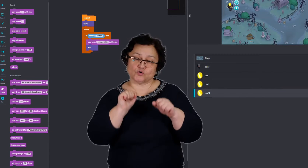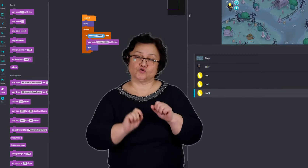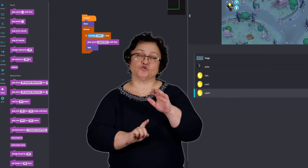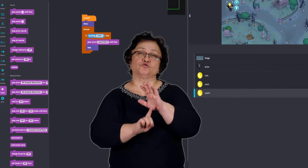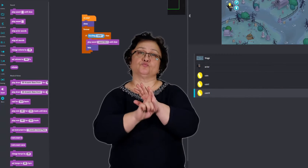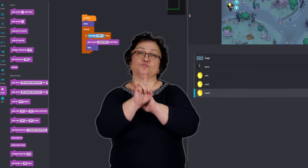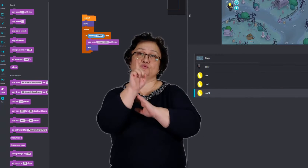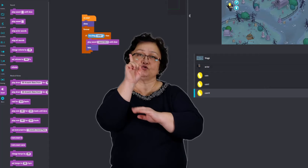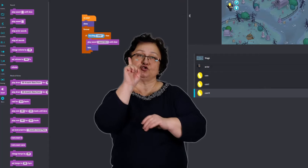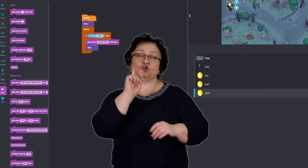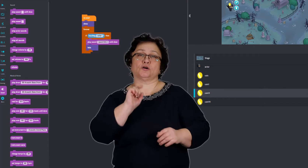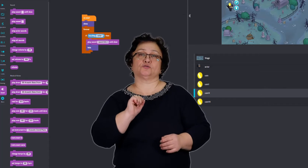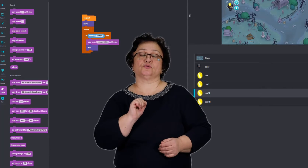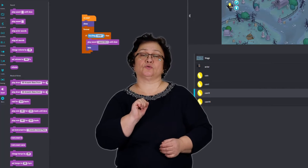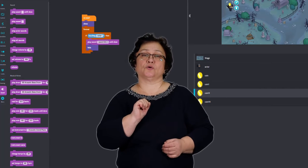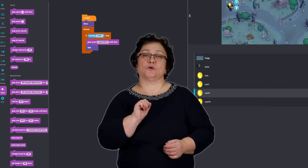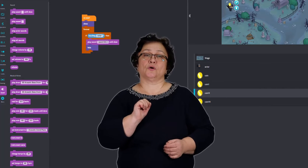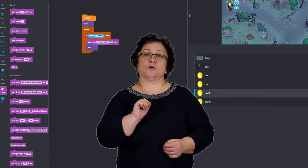Можна спочатку